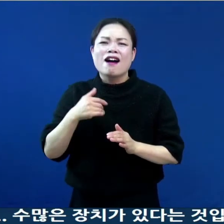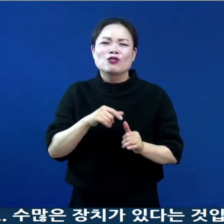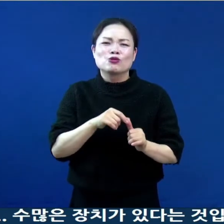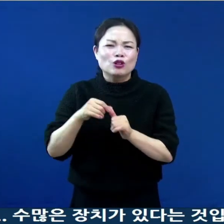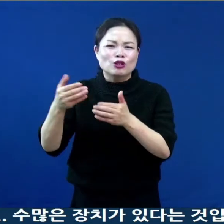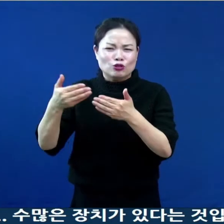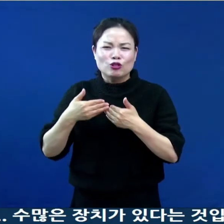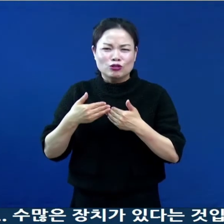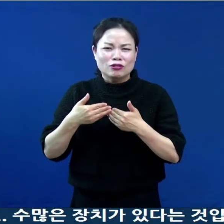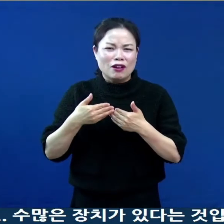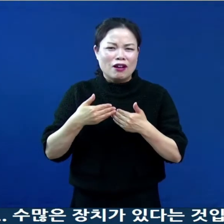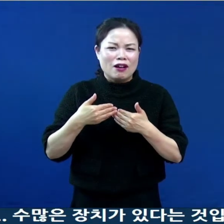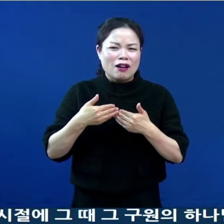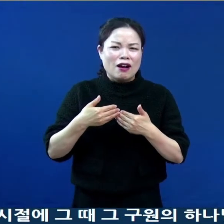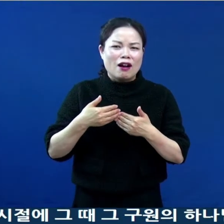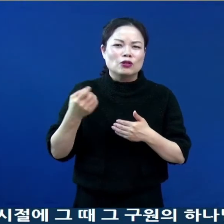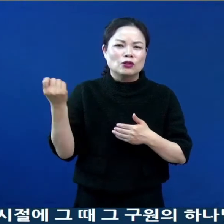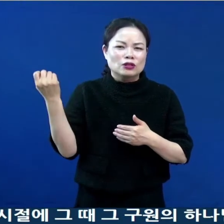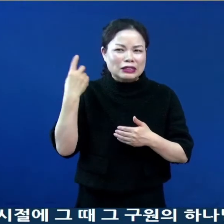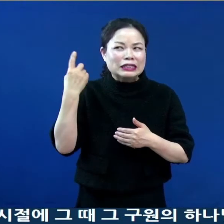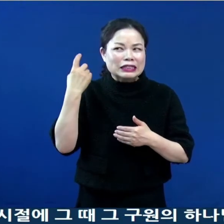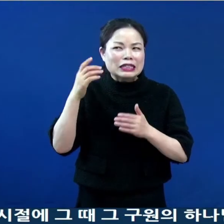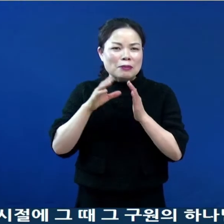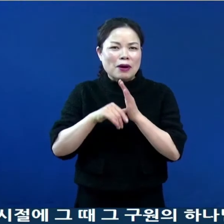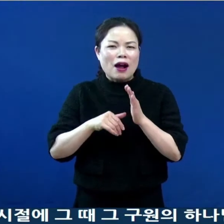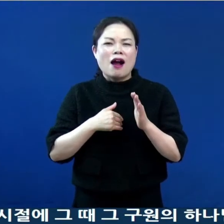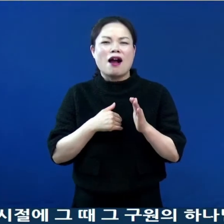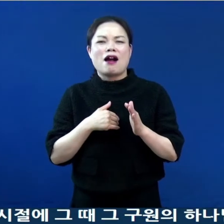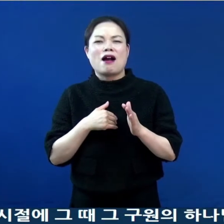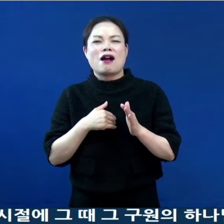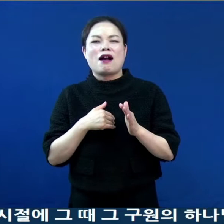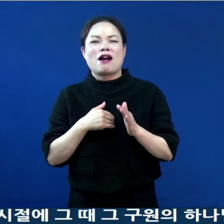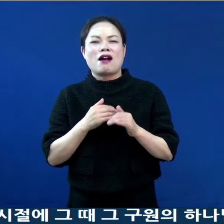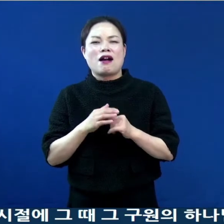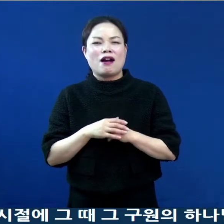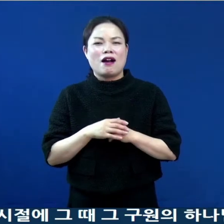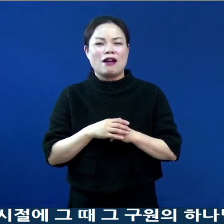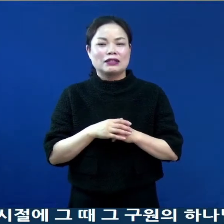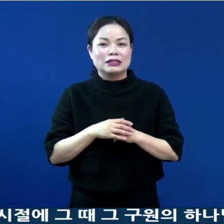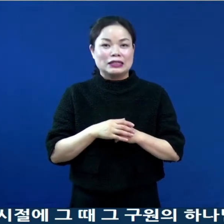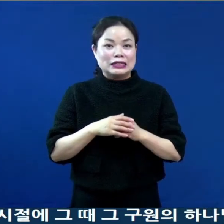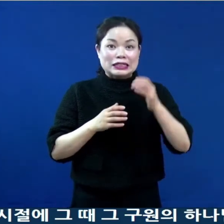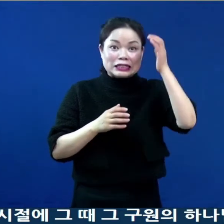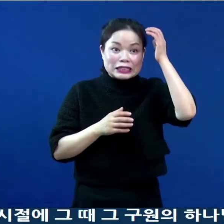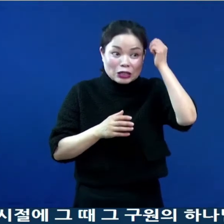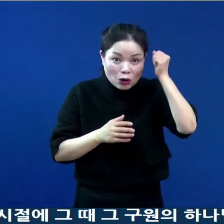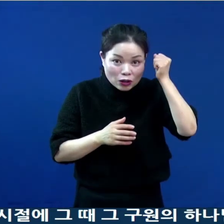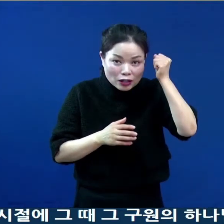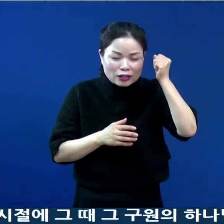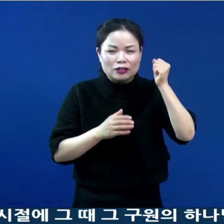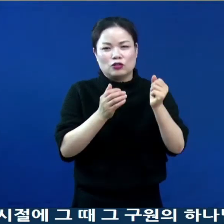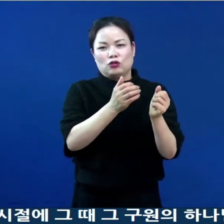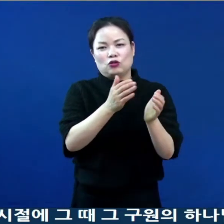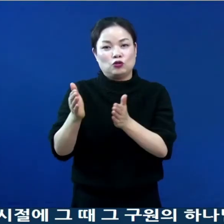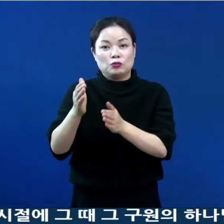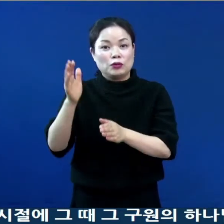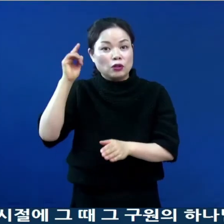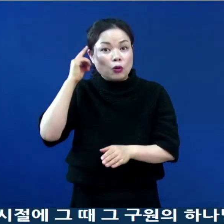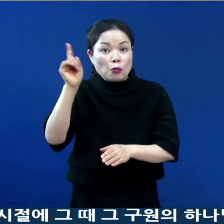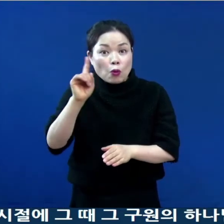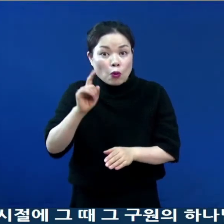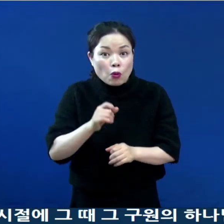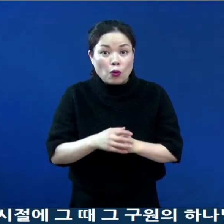또 저 얘기가 아니고 들을 때마다 내 이야기. 이런 기억 장치를 마련해 두셨다는 겁니다. 무슨